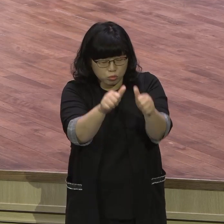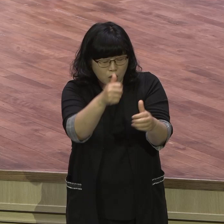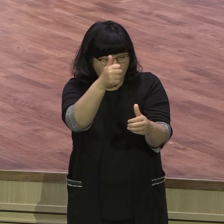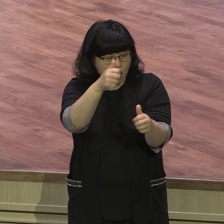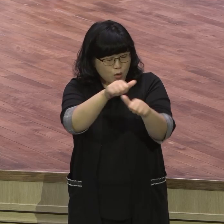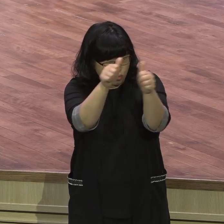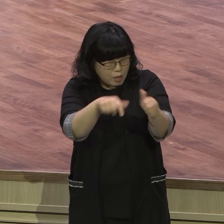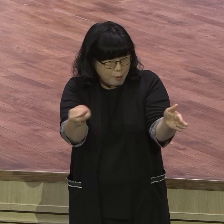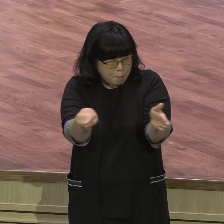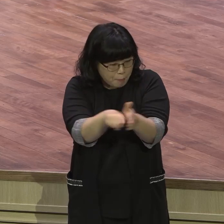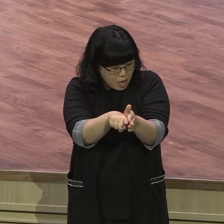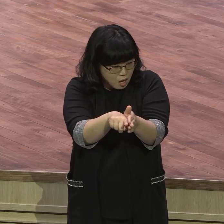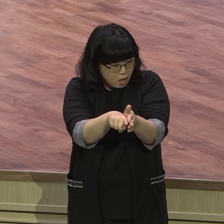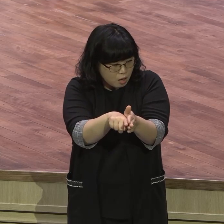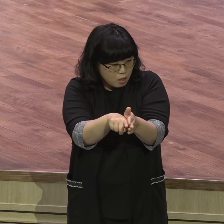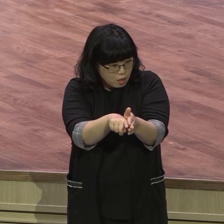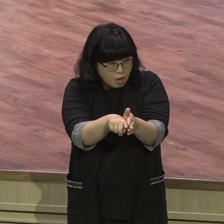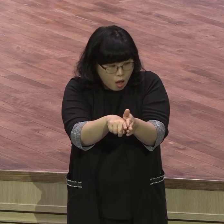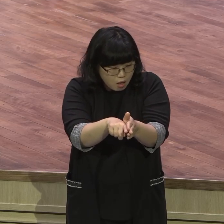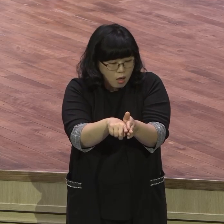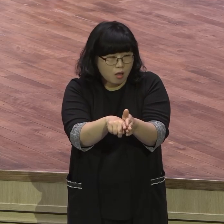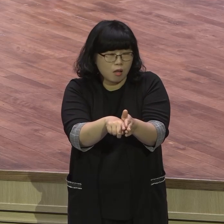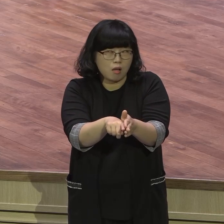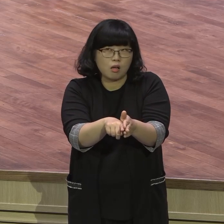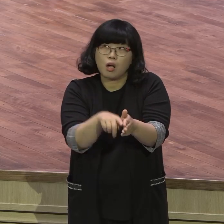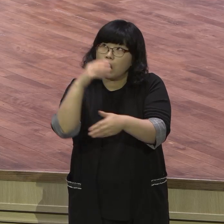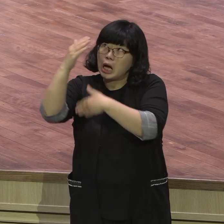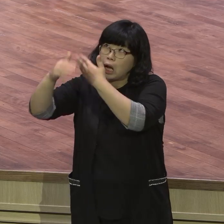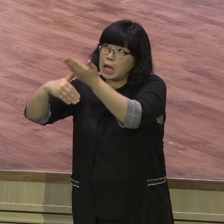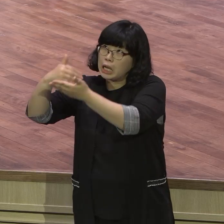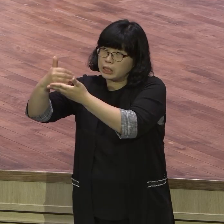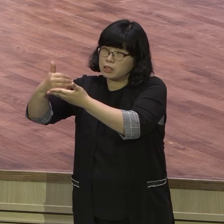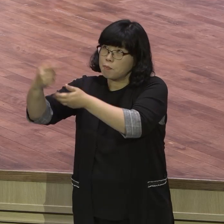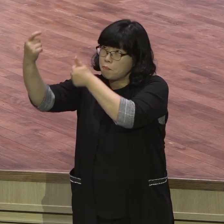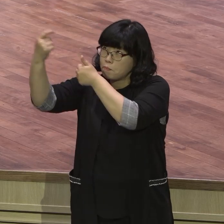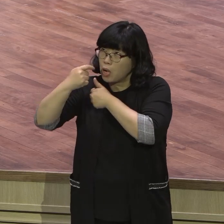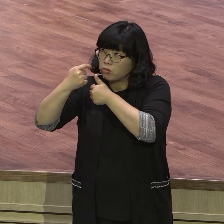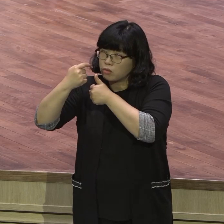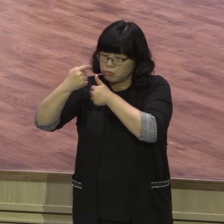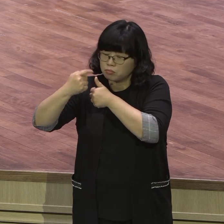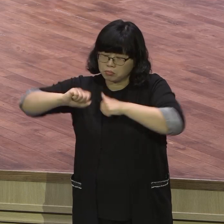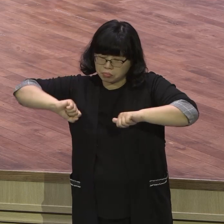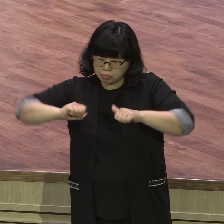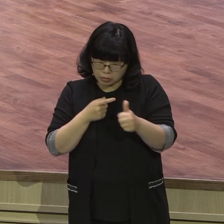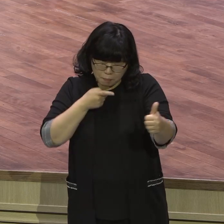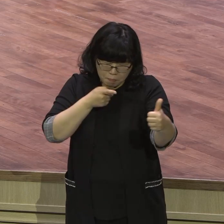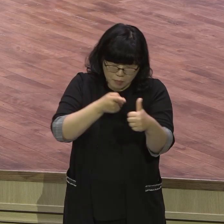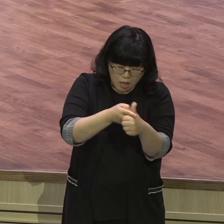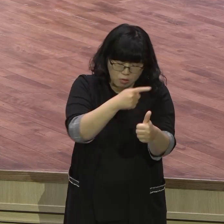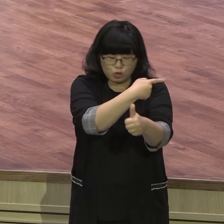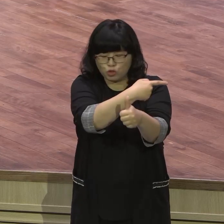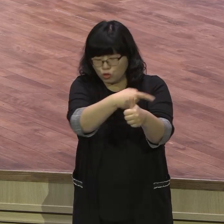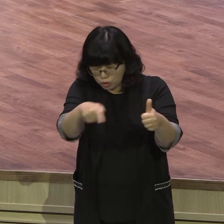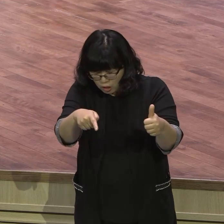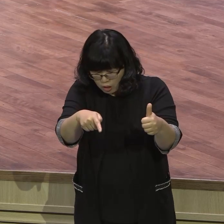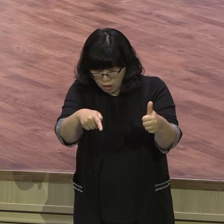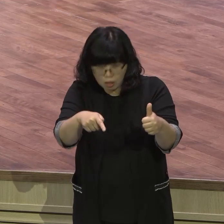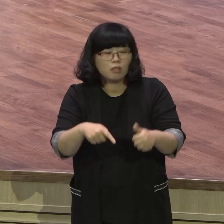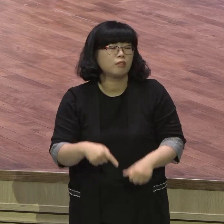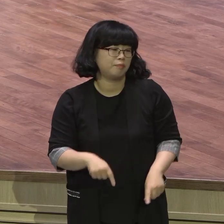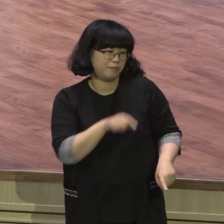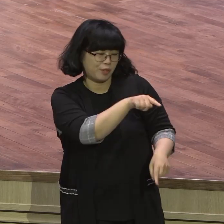이 어려운 결단을 하나님이 인정했다 여러분 신앙생활이란 것은요 와 내